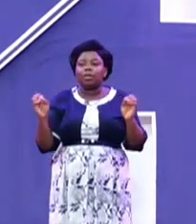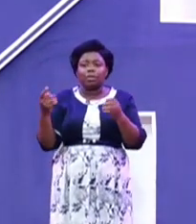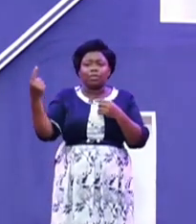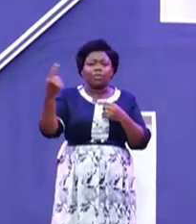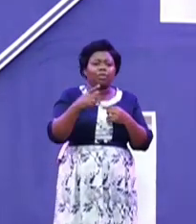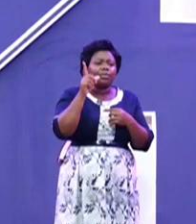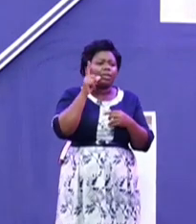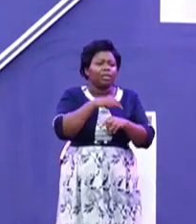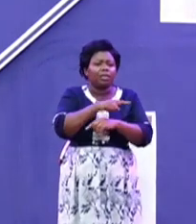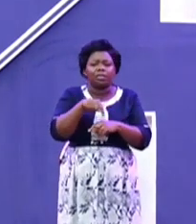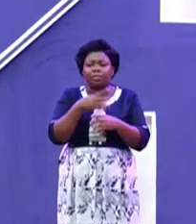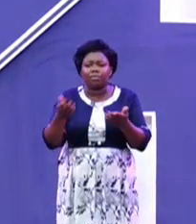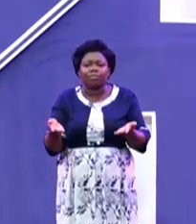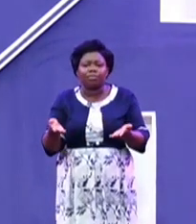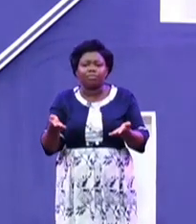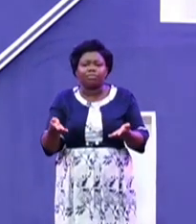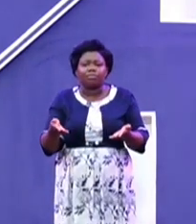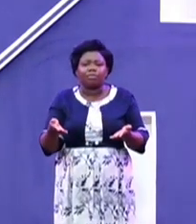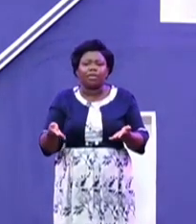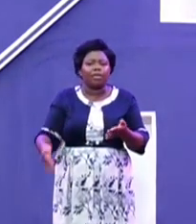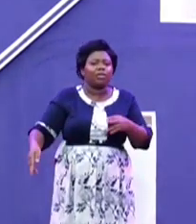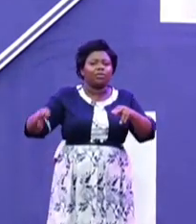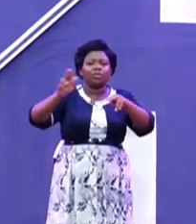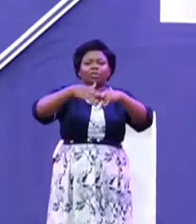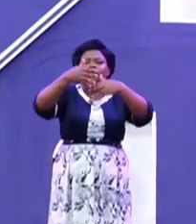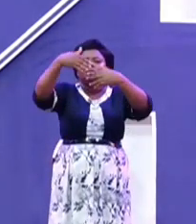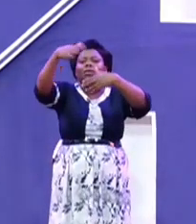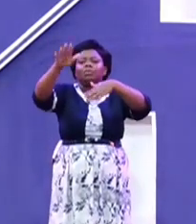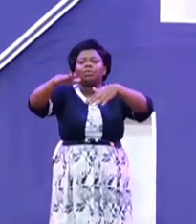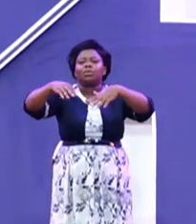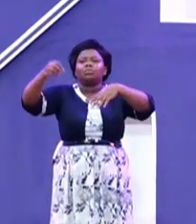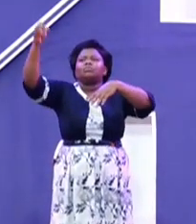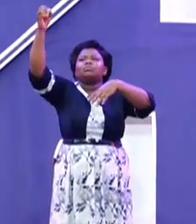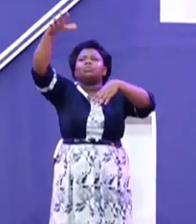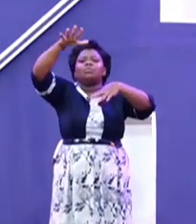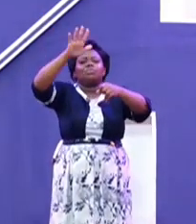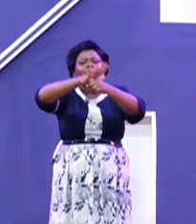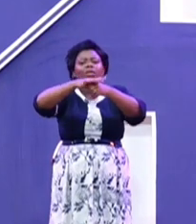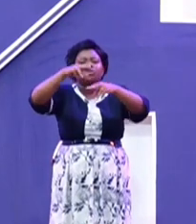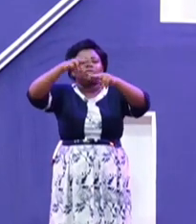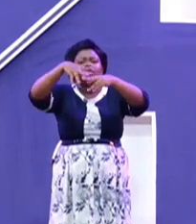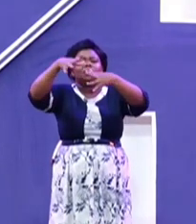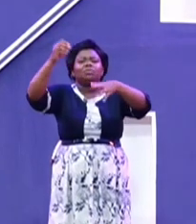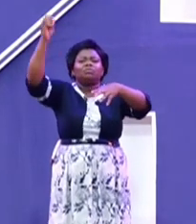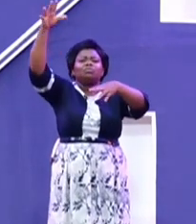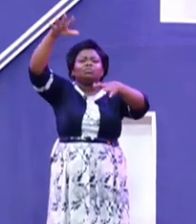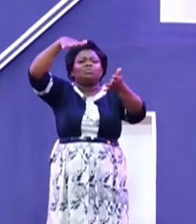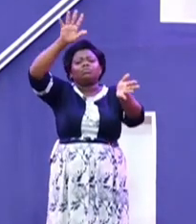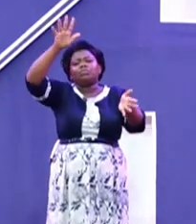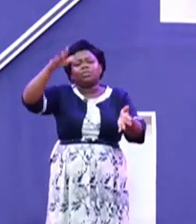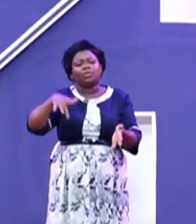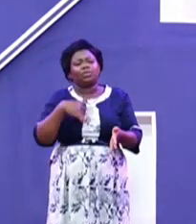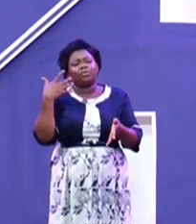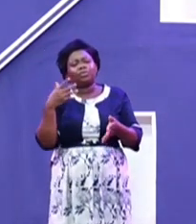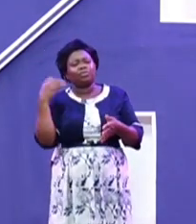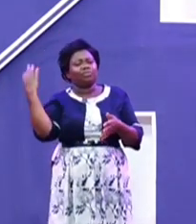lunch hour. Ne tubateeka mu lujja akasana nga kaaka ne mutuula ku ntebe nga kaaka bwe kati owulira enjiri